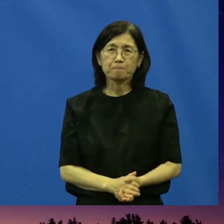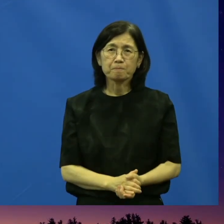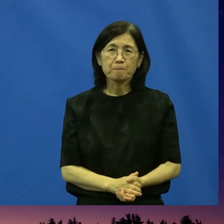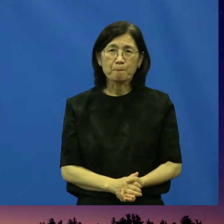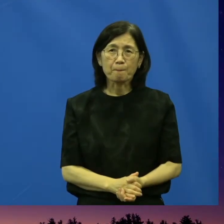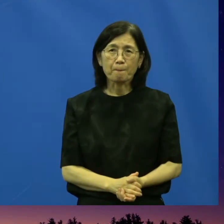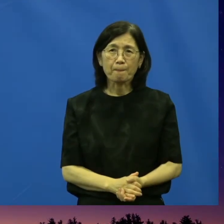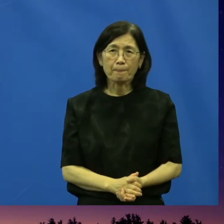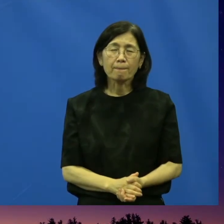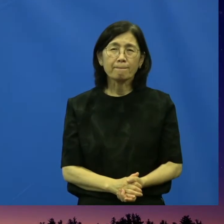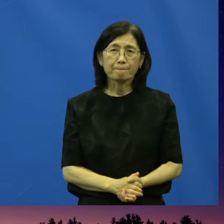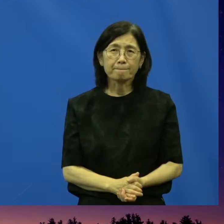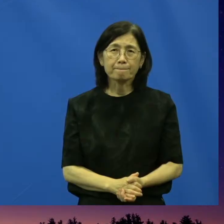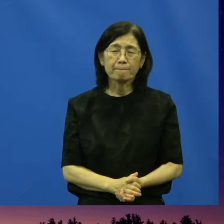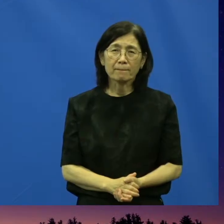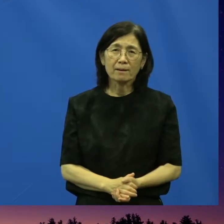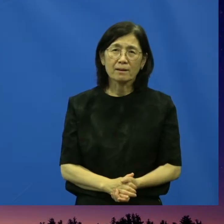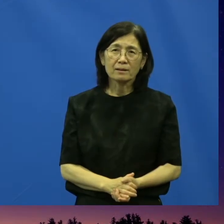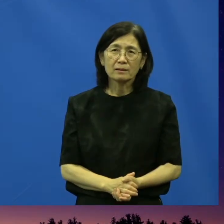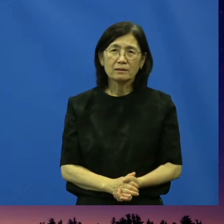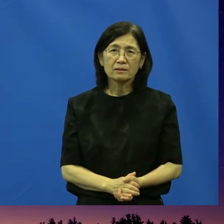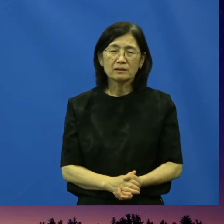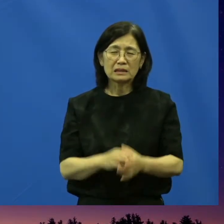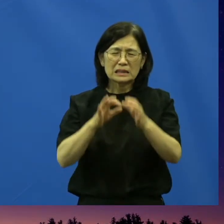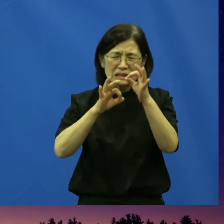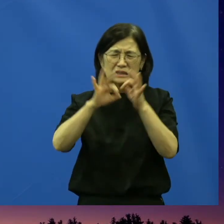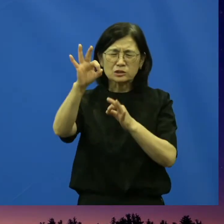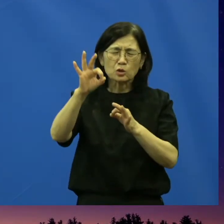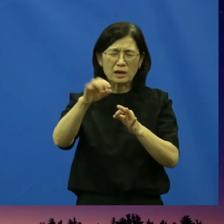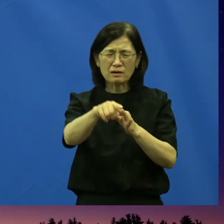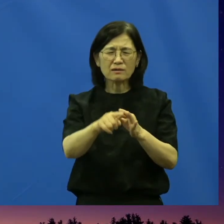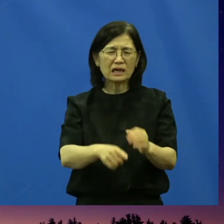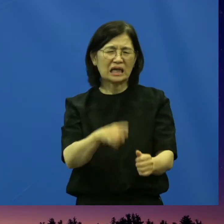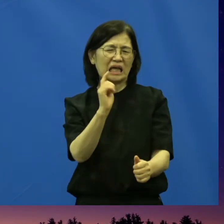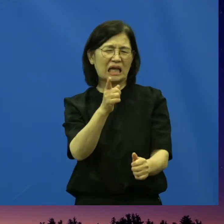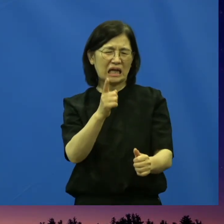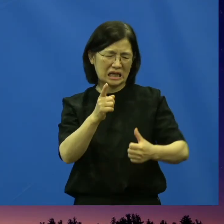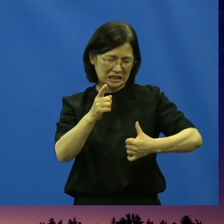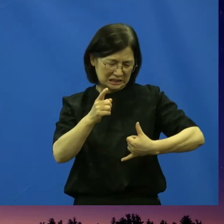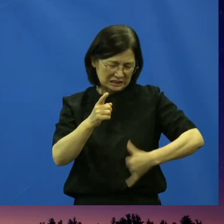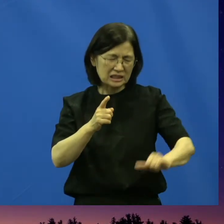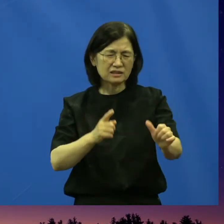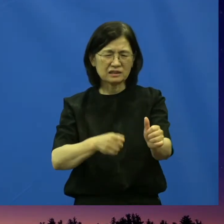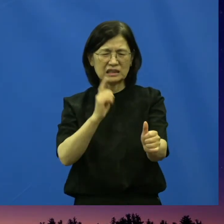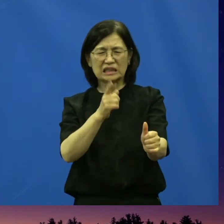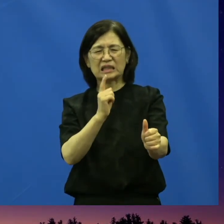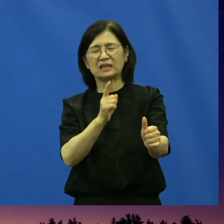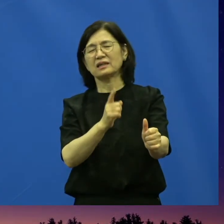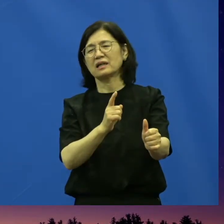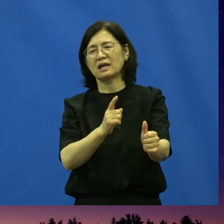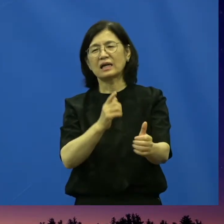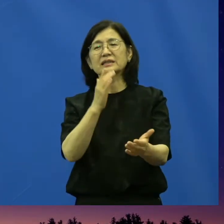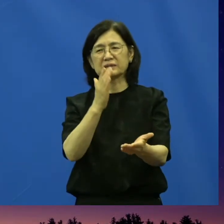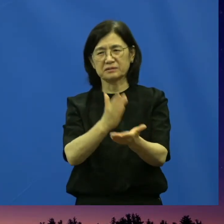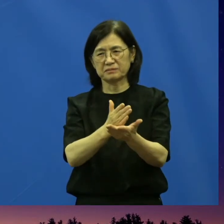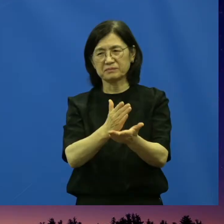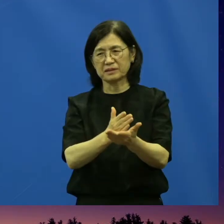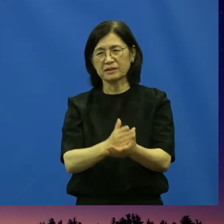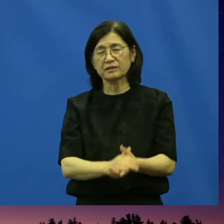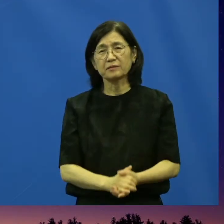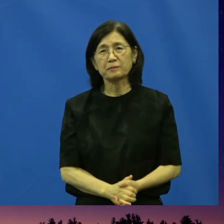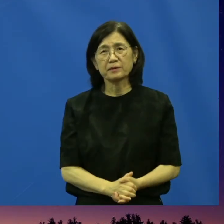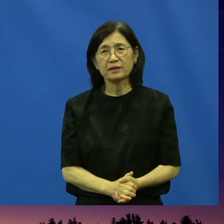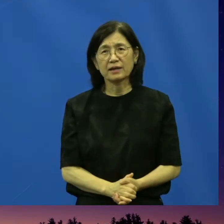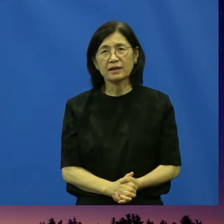실수한 거를 너 그럴 줄 알았다 그러고 또 막 그냥 막 디스를 하고 그러면 안 되죠, 여러분. 그죠?